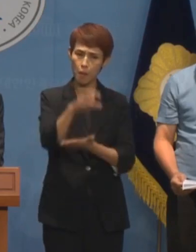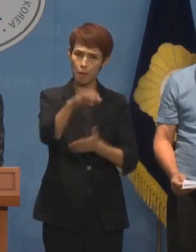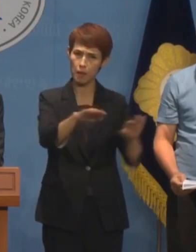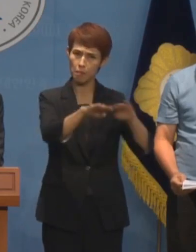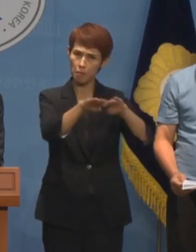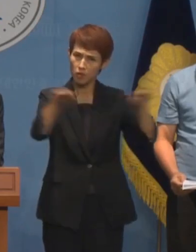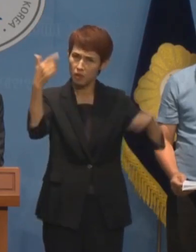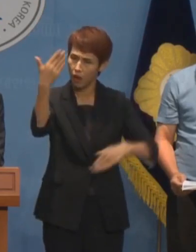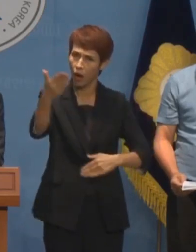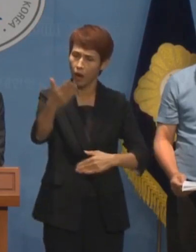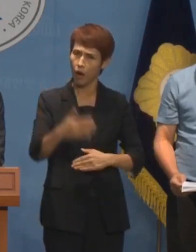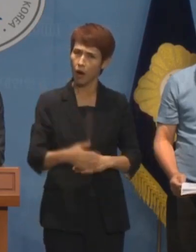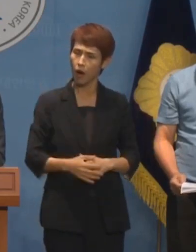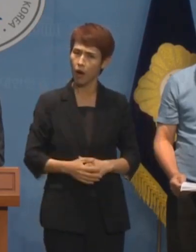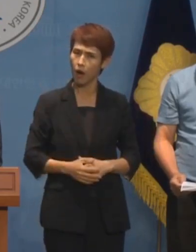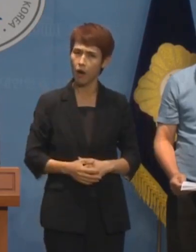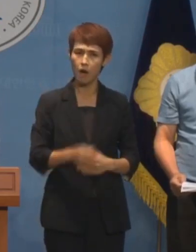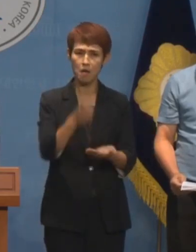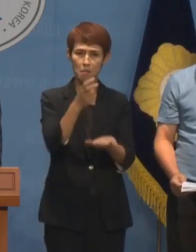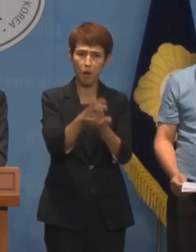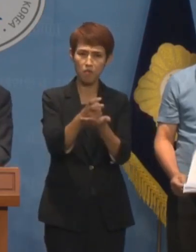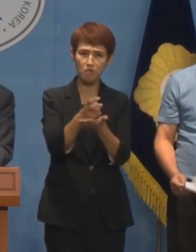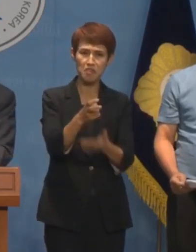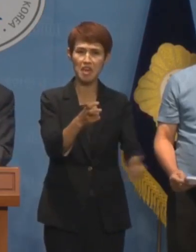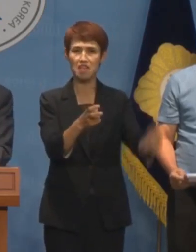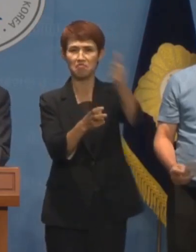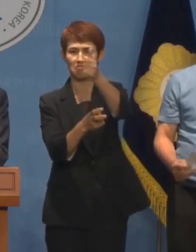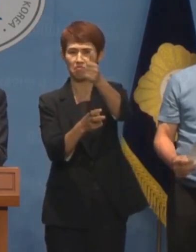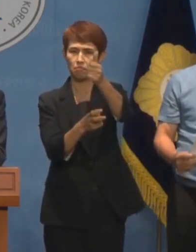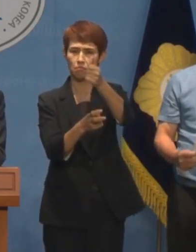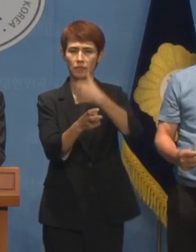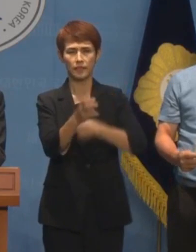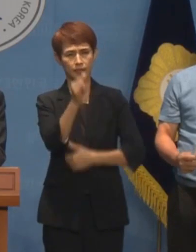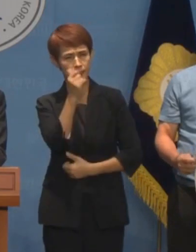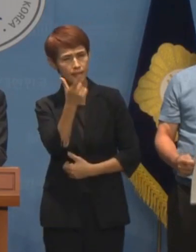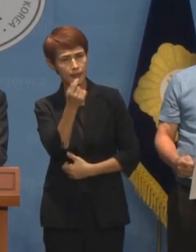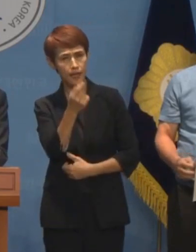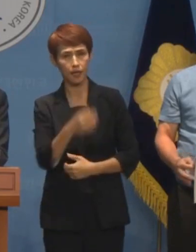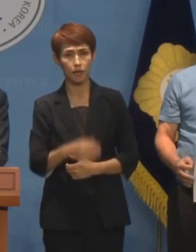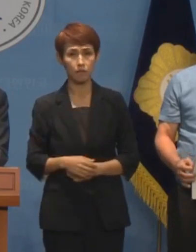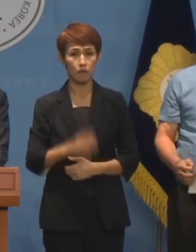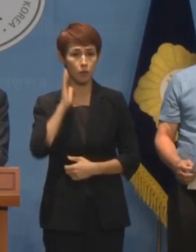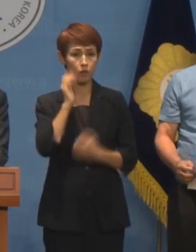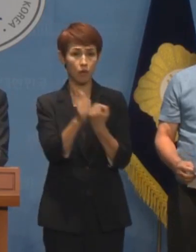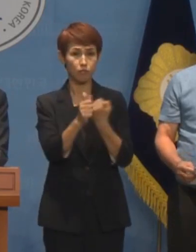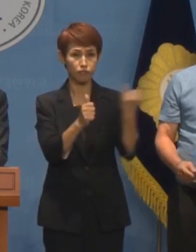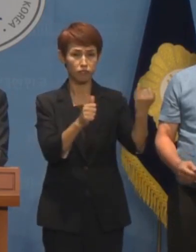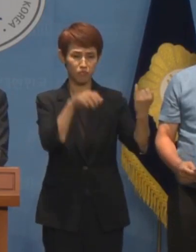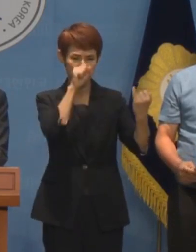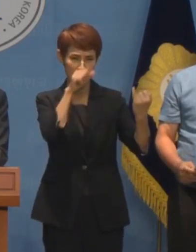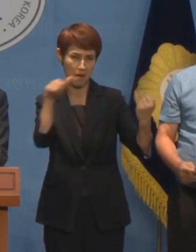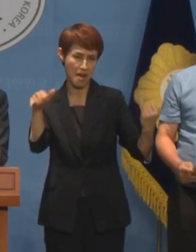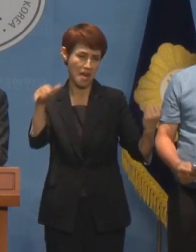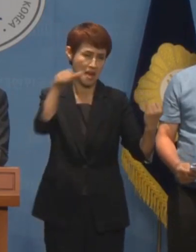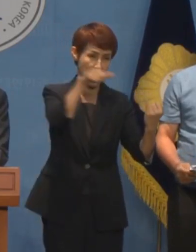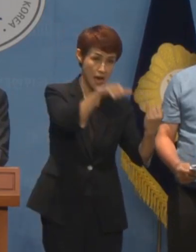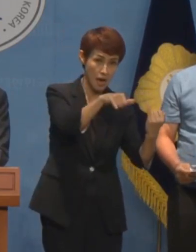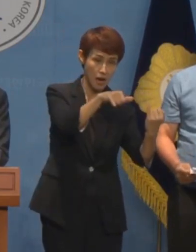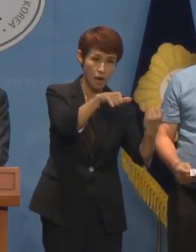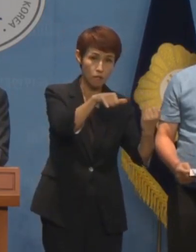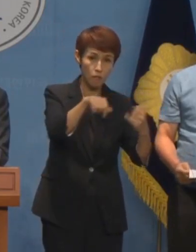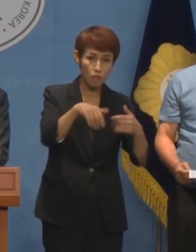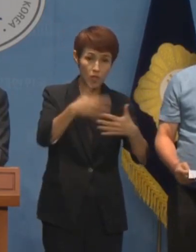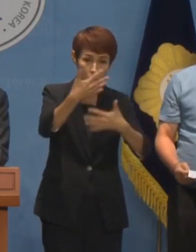누군가는 법에 있는 것인지 이런 의문이 듭니다. 김건희 여사가 명품 가방을 받는 장면이 찍혀서